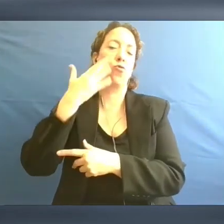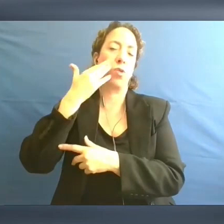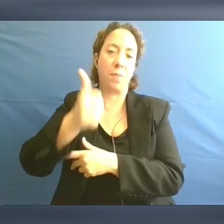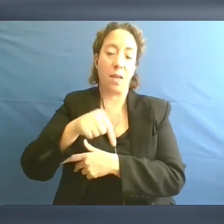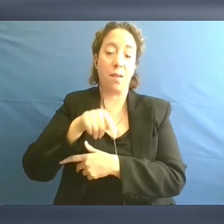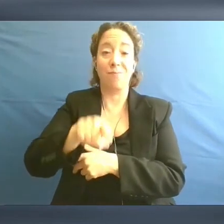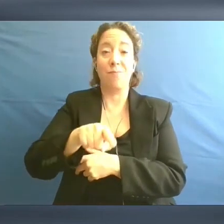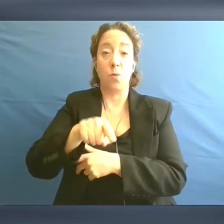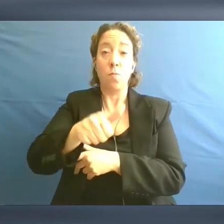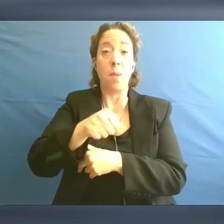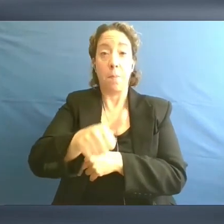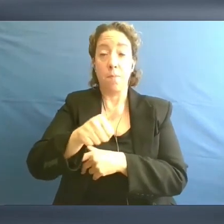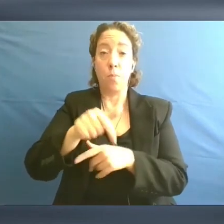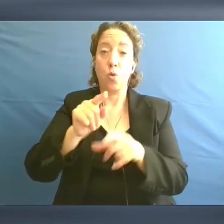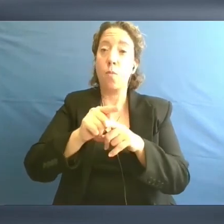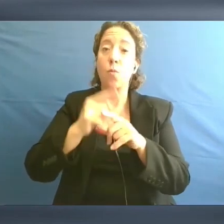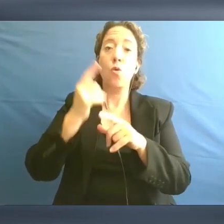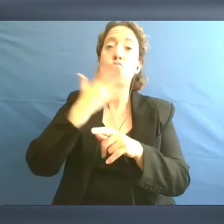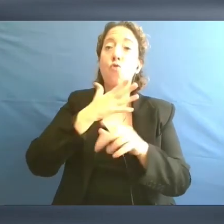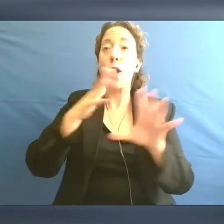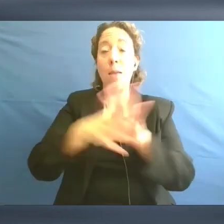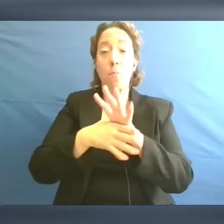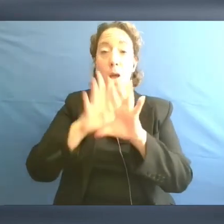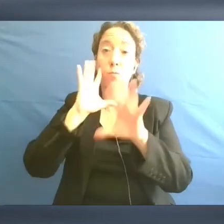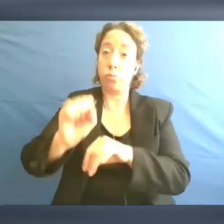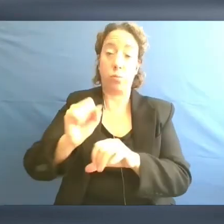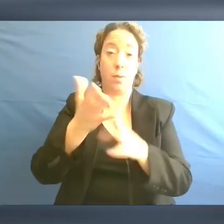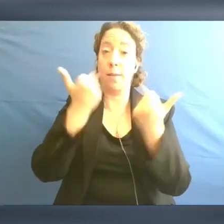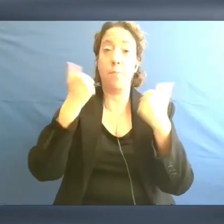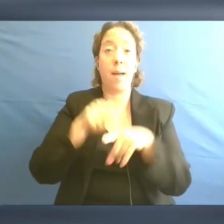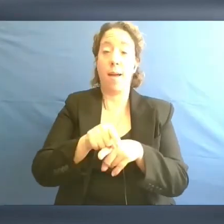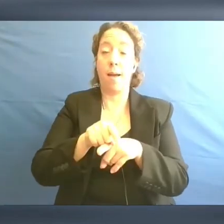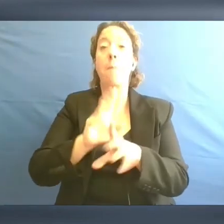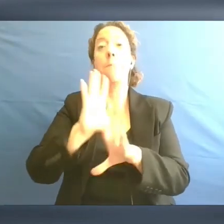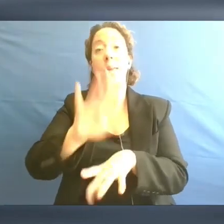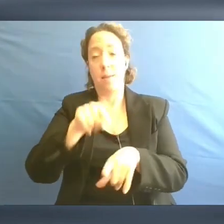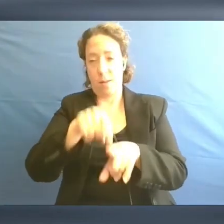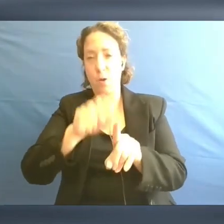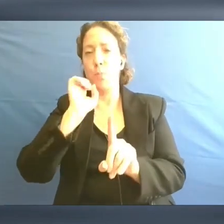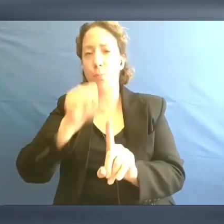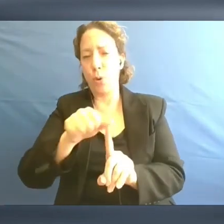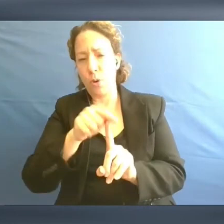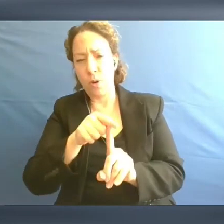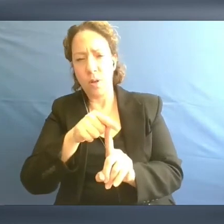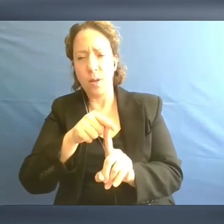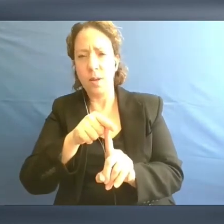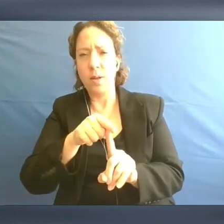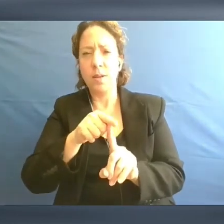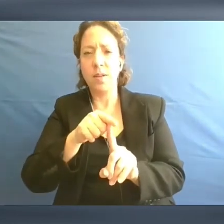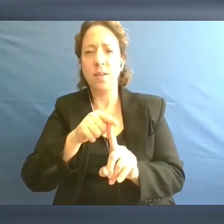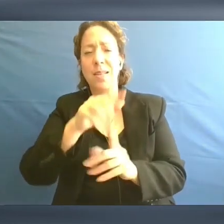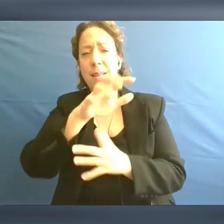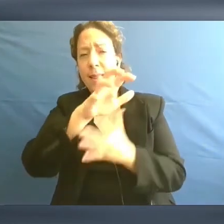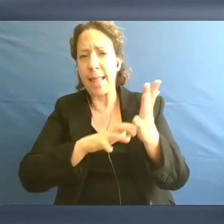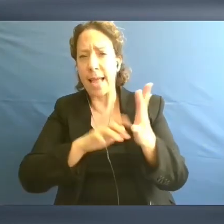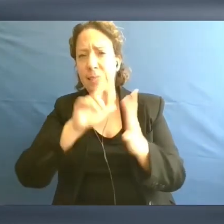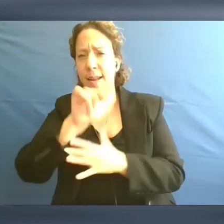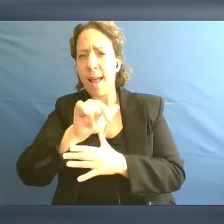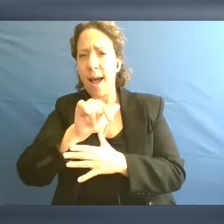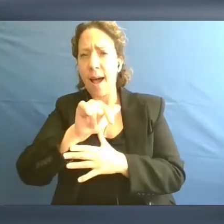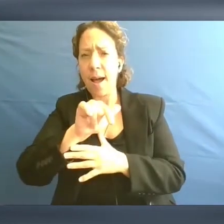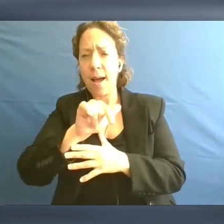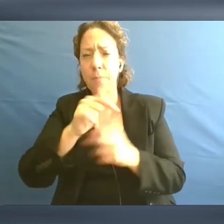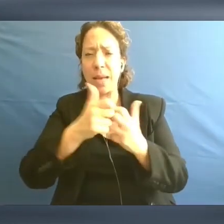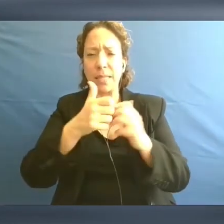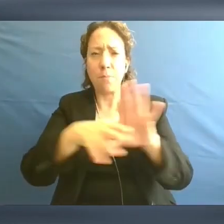sait pas détecter automatiquement les couleurs d'une image. Mais par contre, Alpha va savoir détecter automatiquement qu'il y a du texte qui est placé au-dessus